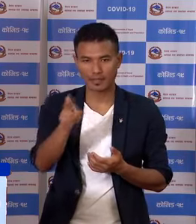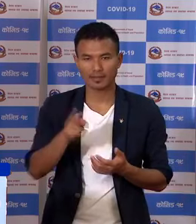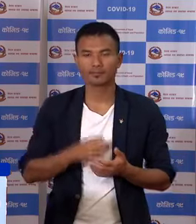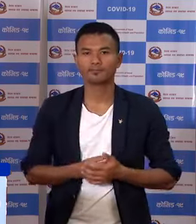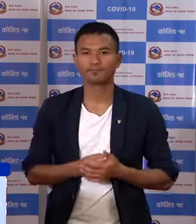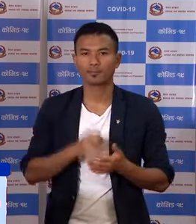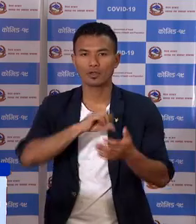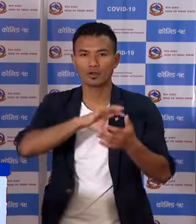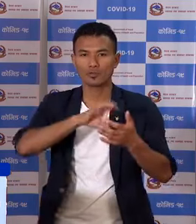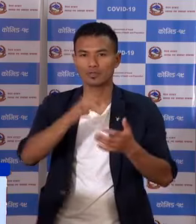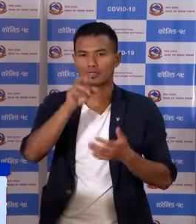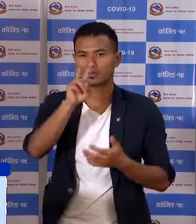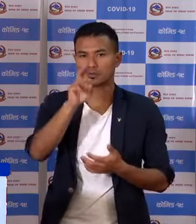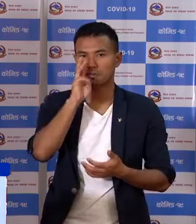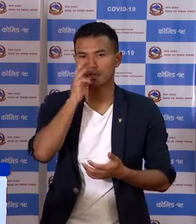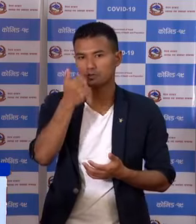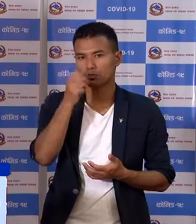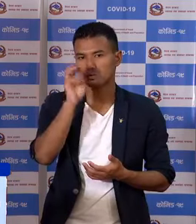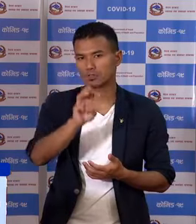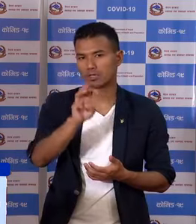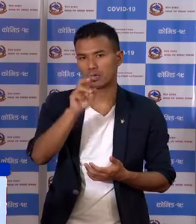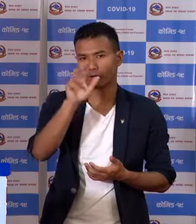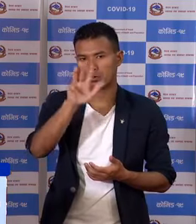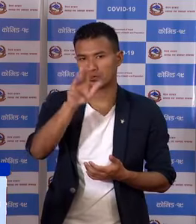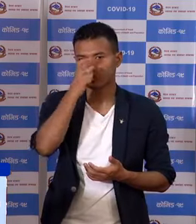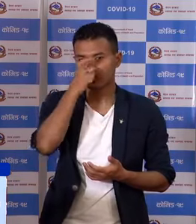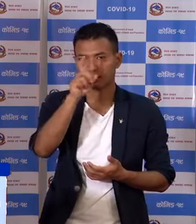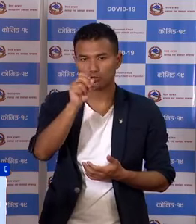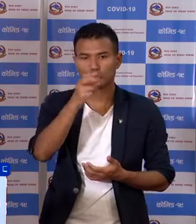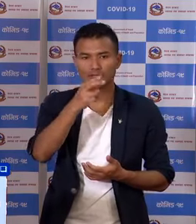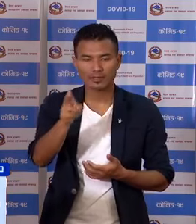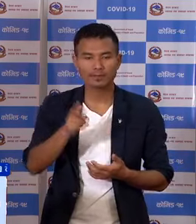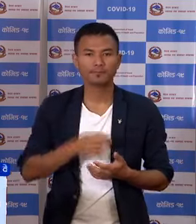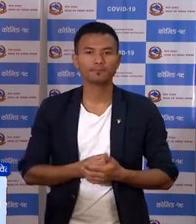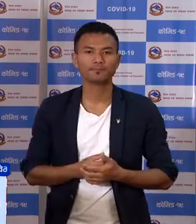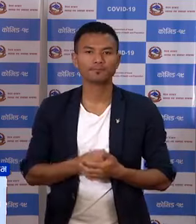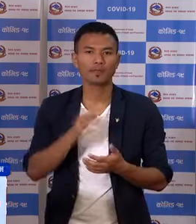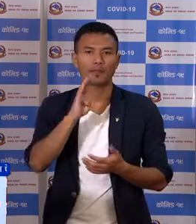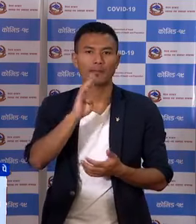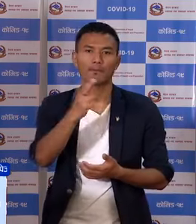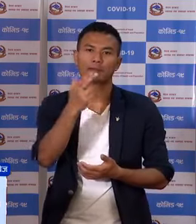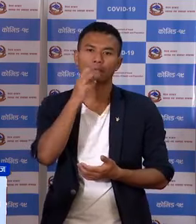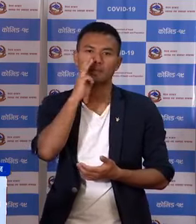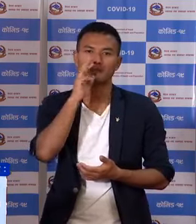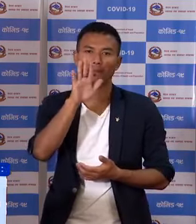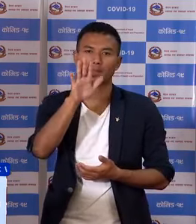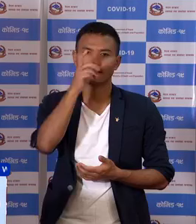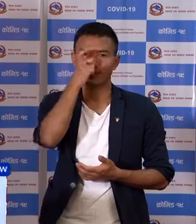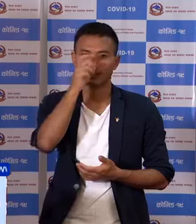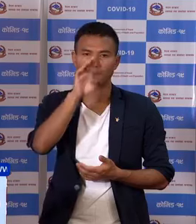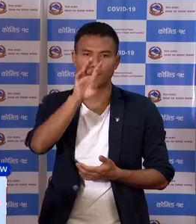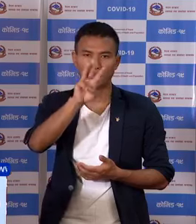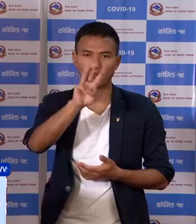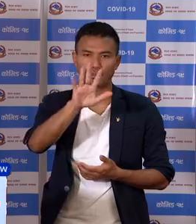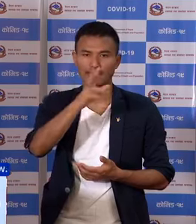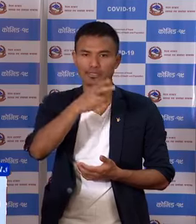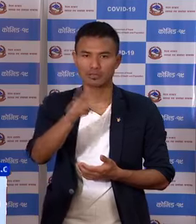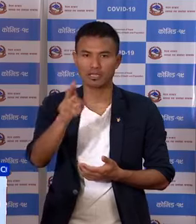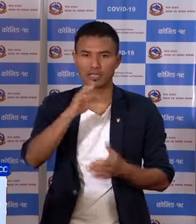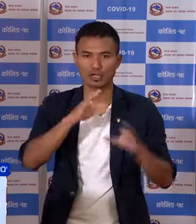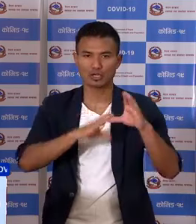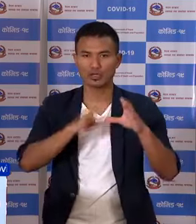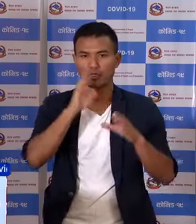प्रदेश नमर दुई मां 6910, बागमती प्रदेश मां 535 जाना,